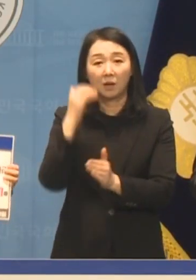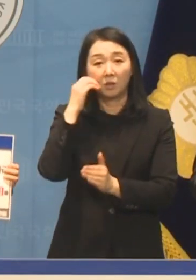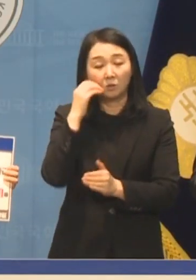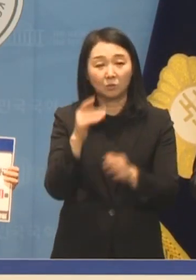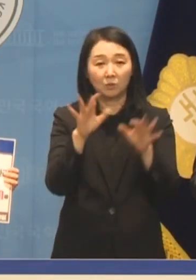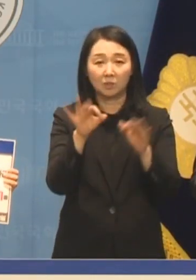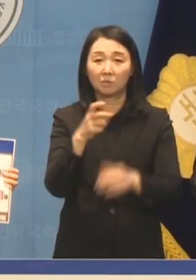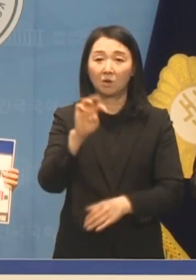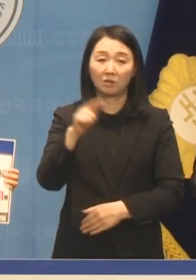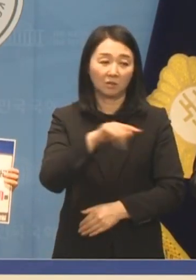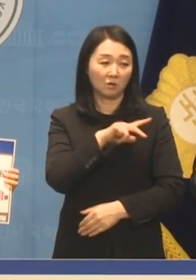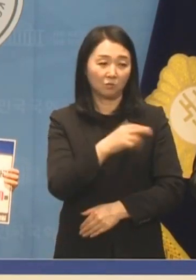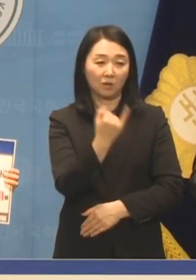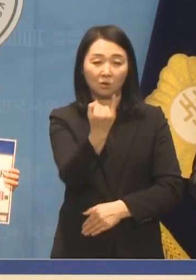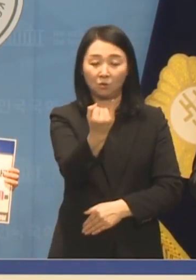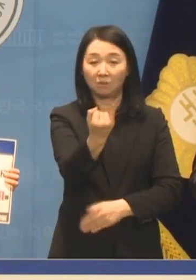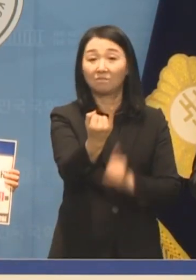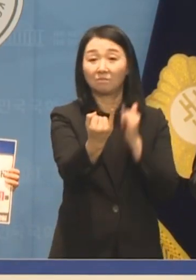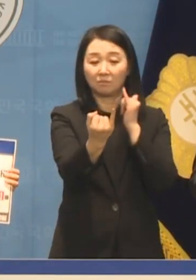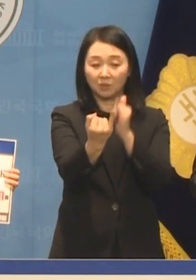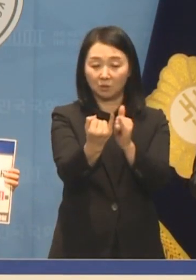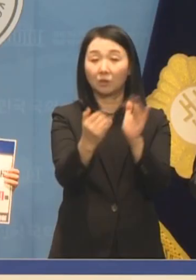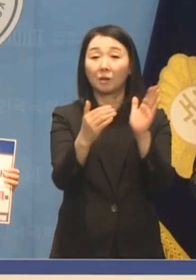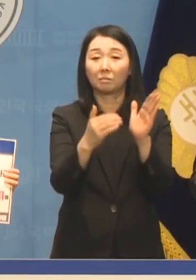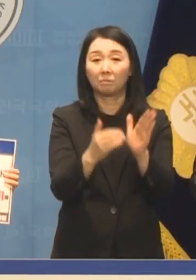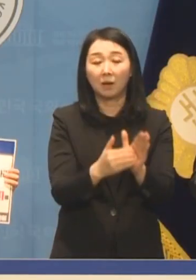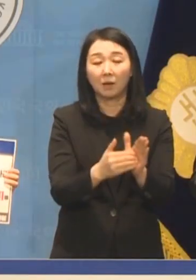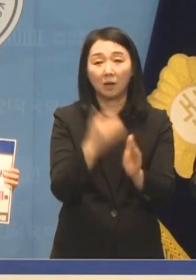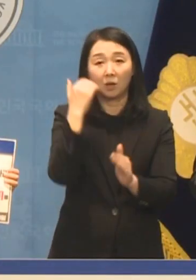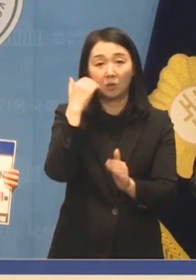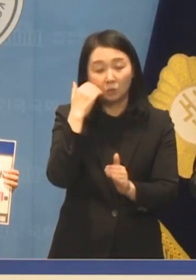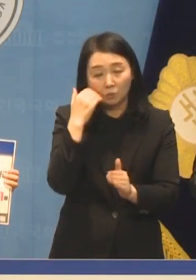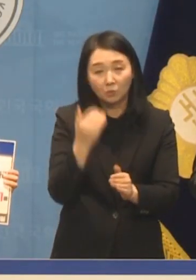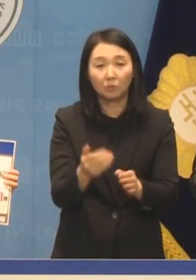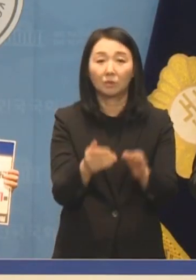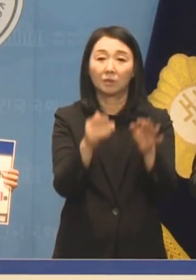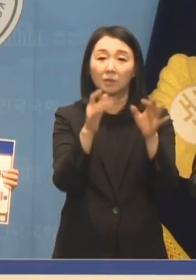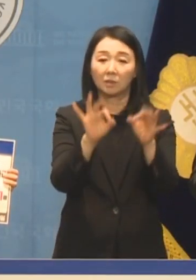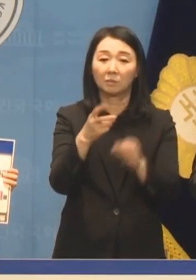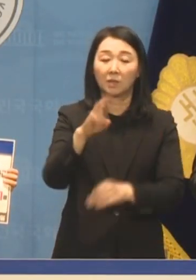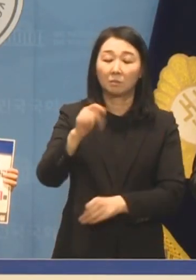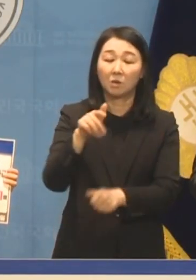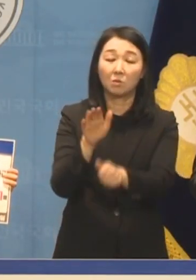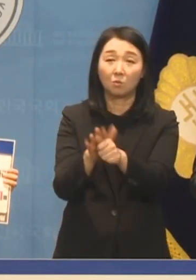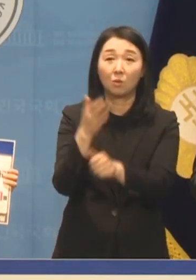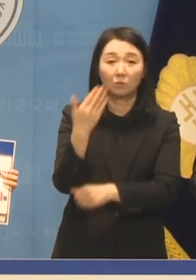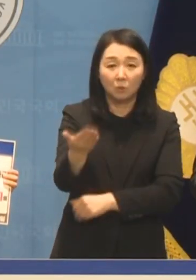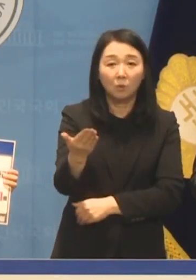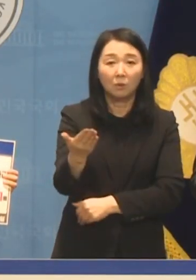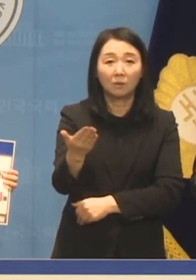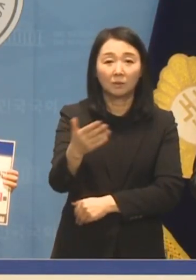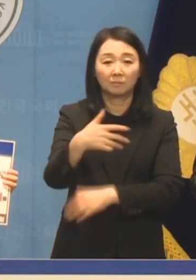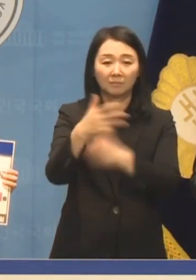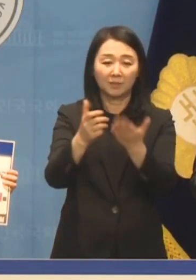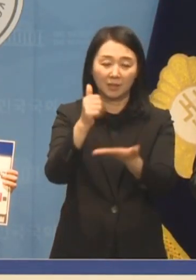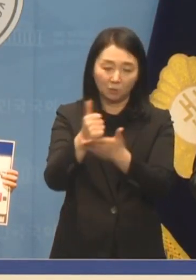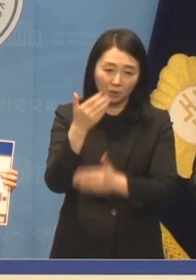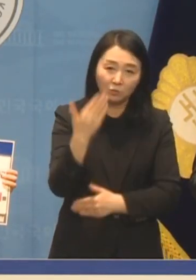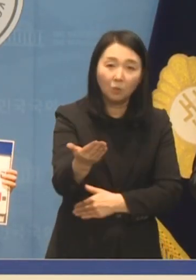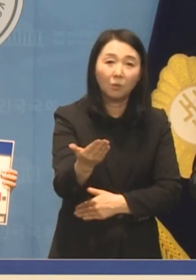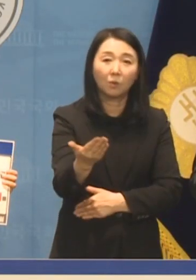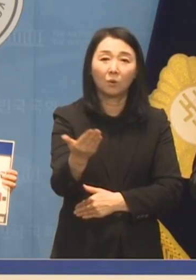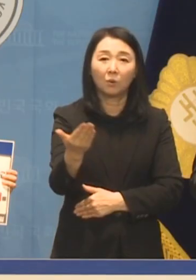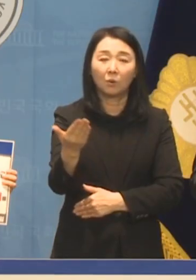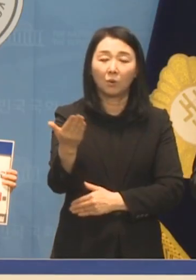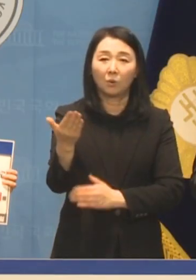당시 의원에게 전화를 해서 김상민을 도와줘라. 그러면 내가 장관 자리 또는 공기업